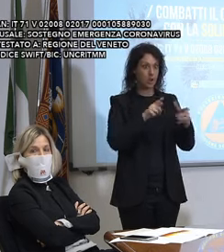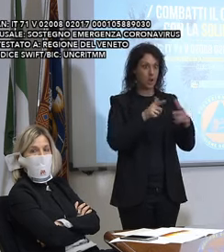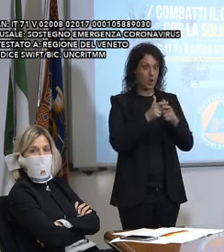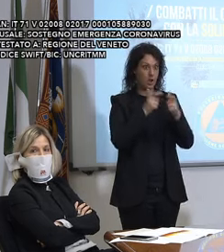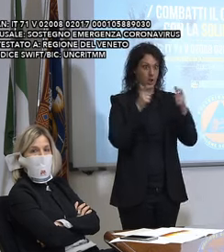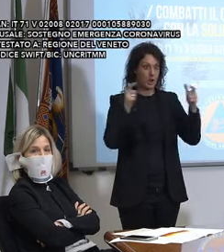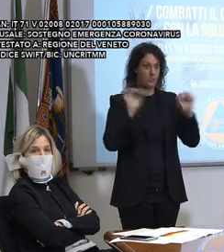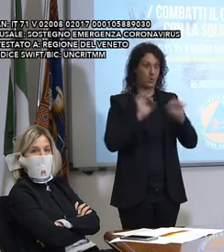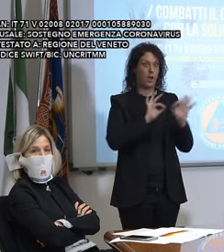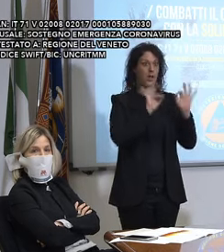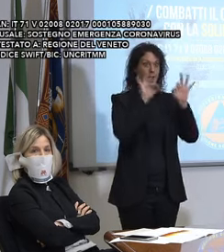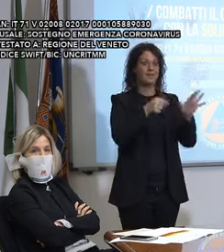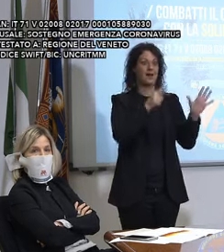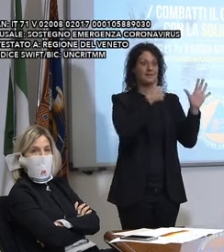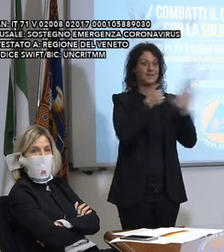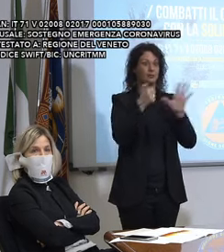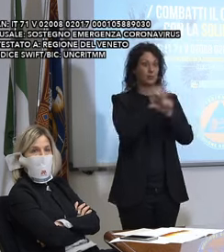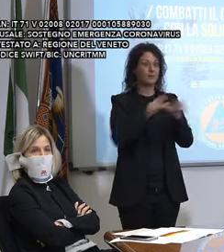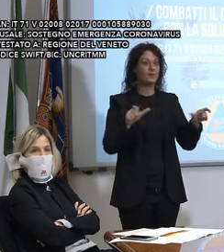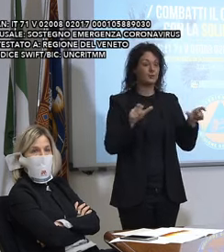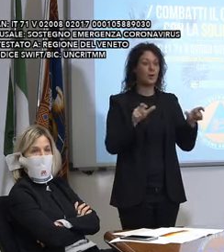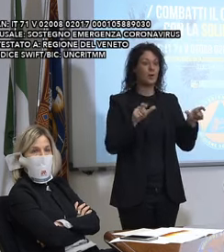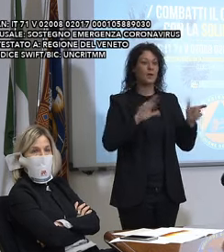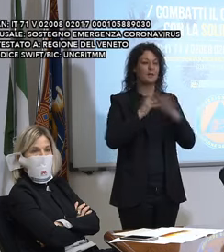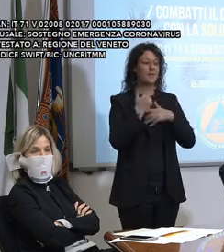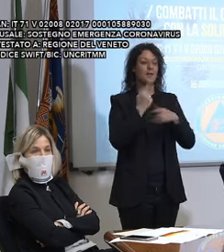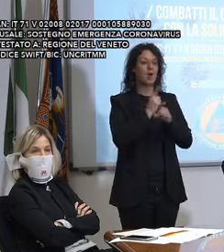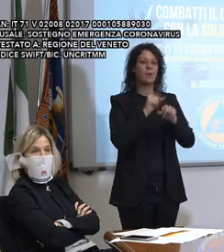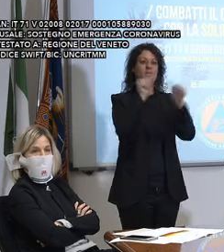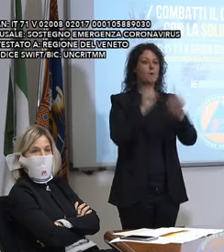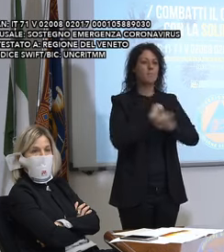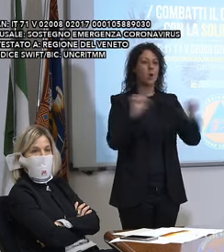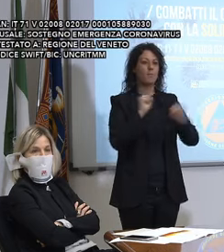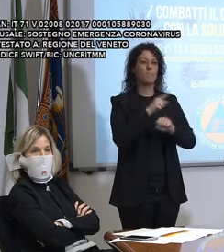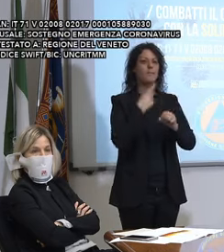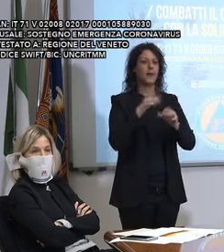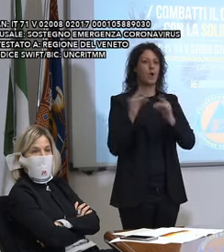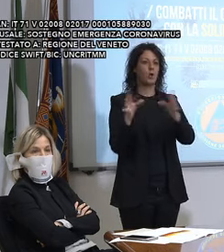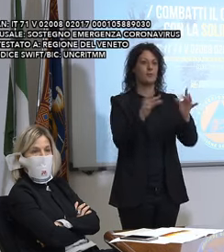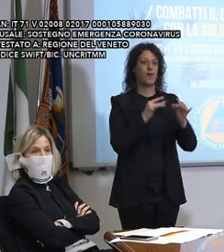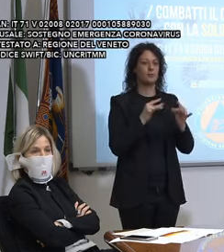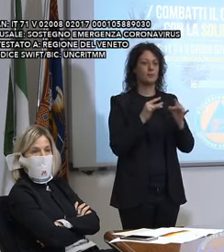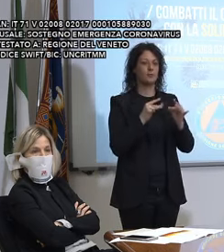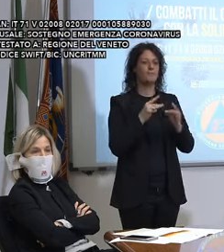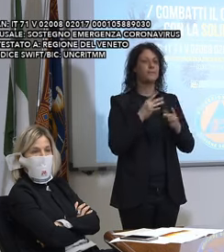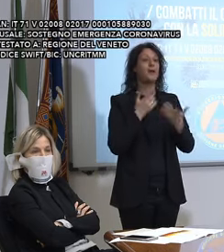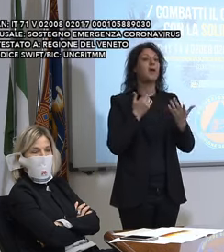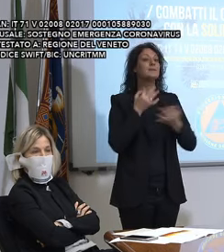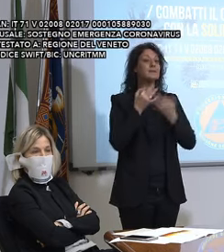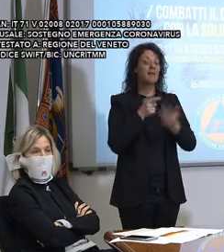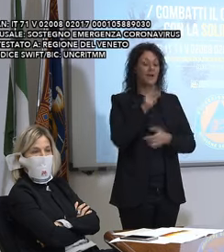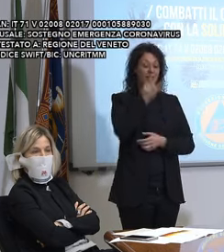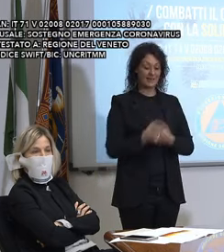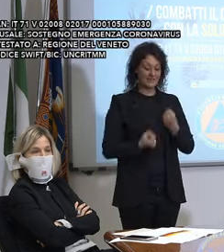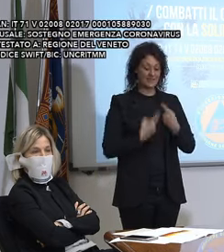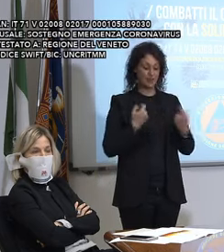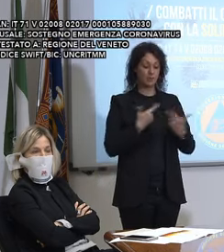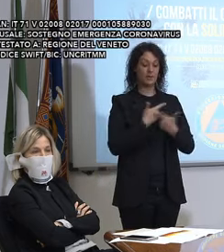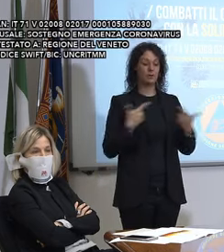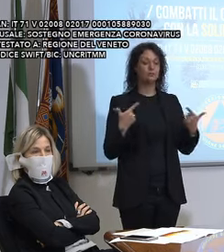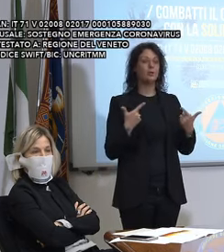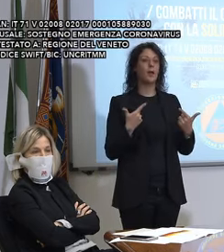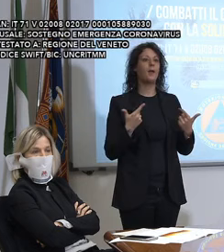avremmo avuto una bomba di contagio. Quindi il positivo asintomatico lo becchi se hai la fortuna di